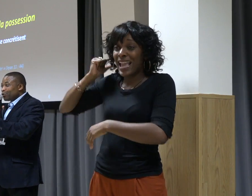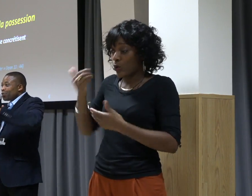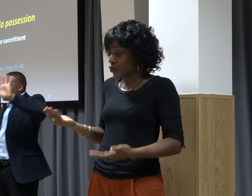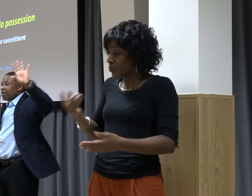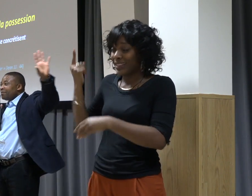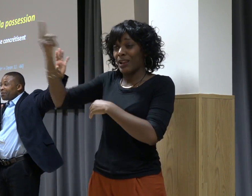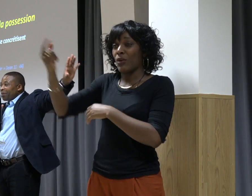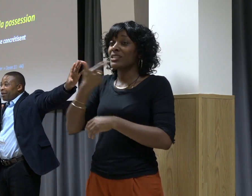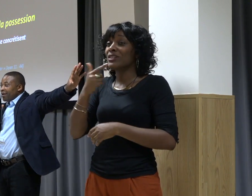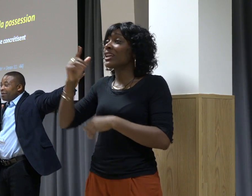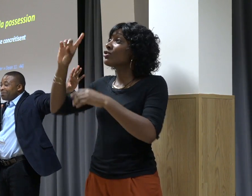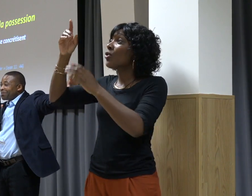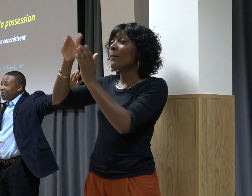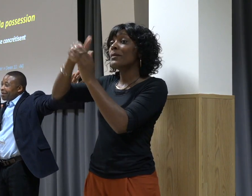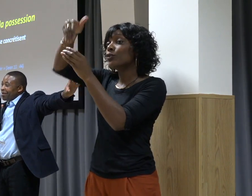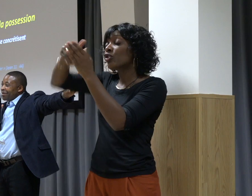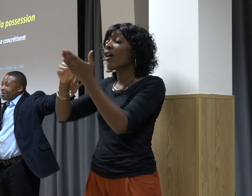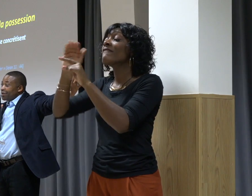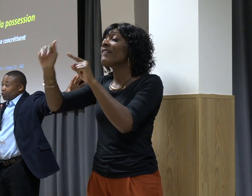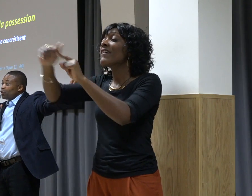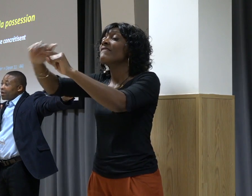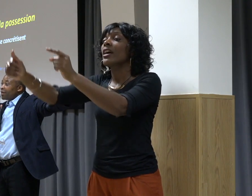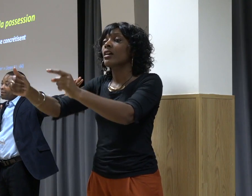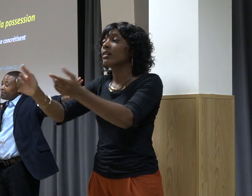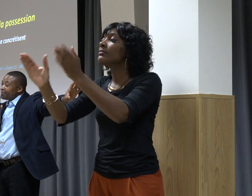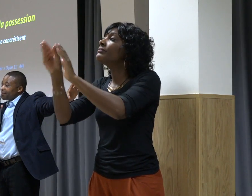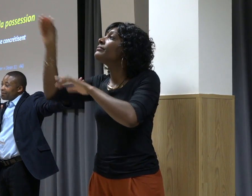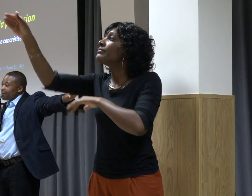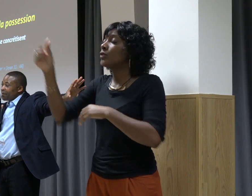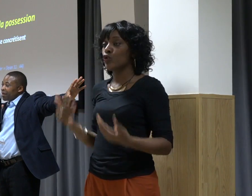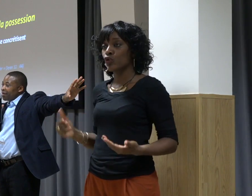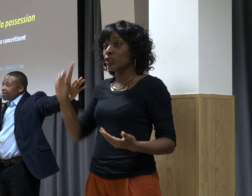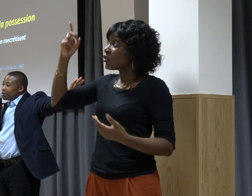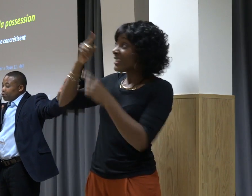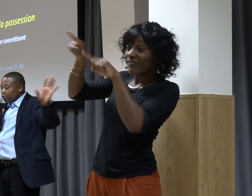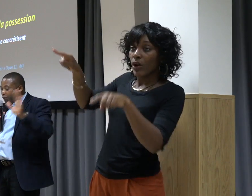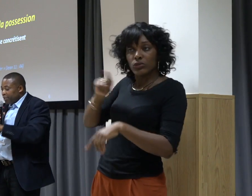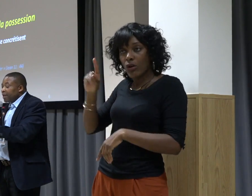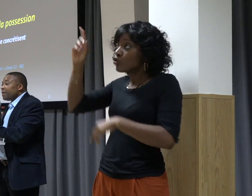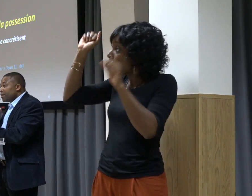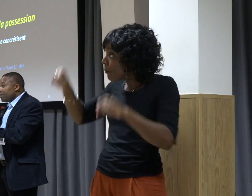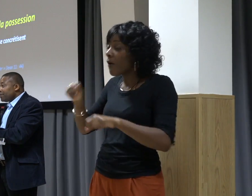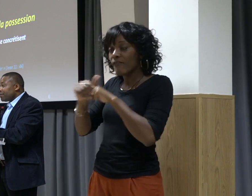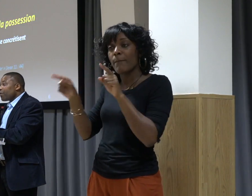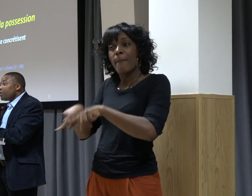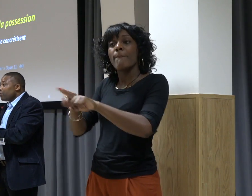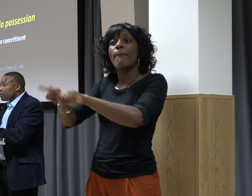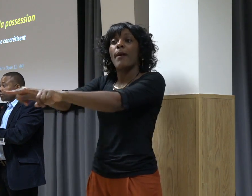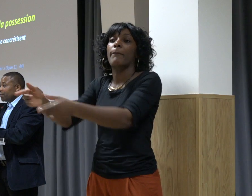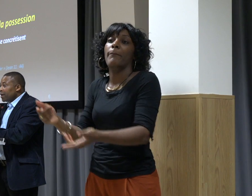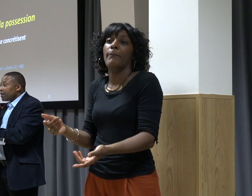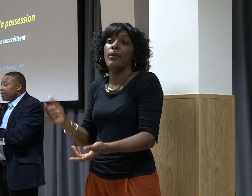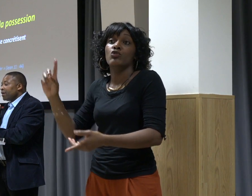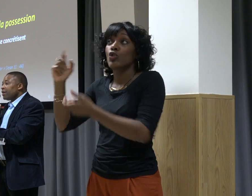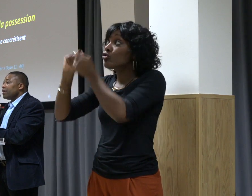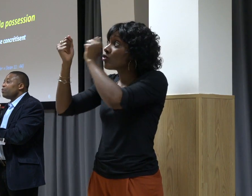Donc de ce côté-là, les choses sont réglées. Ce que Dieu faisait dans la Bible, comme il ne change